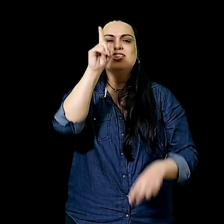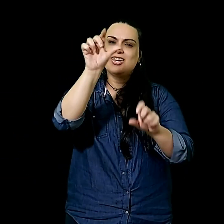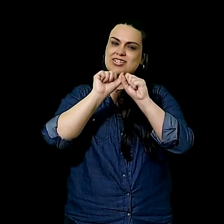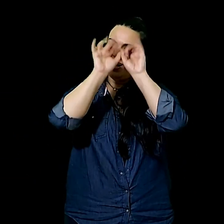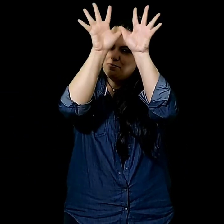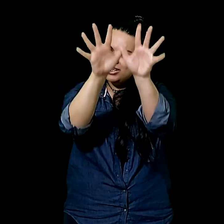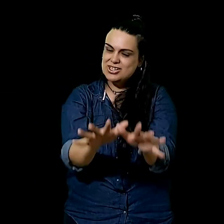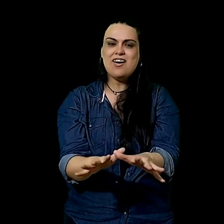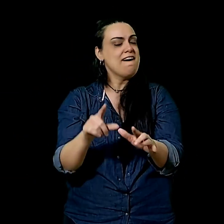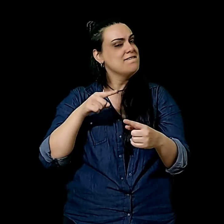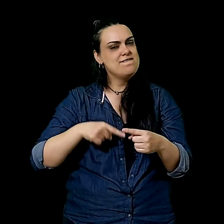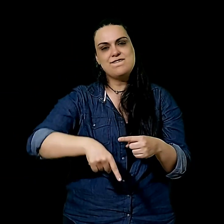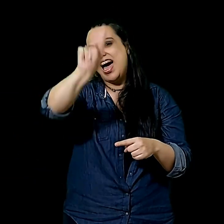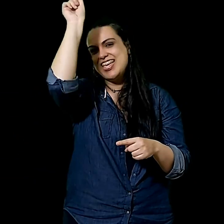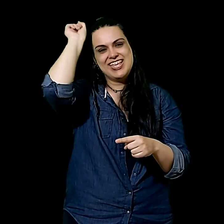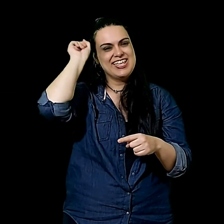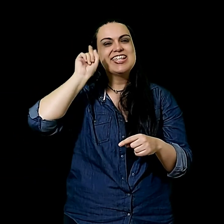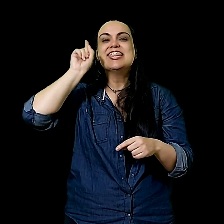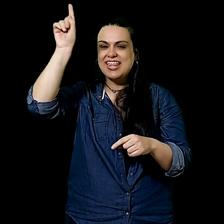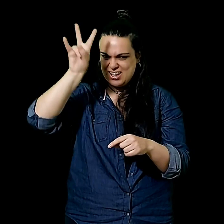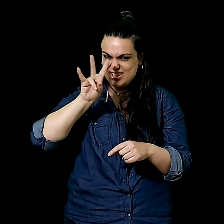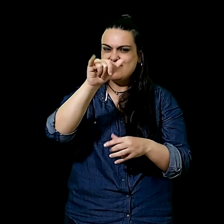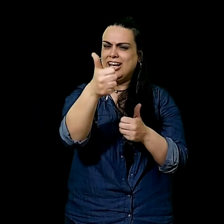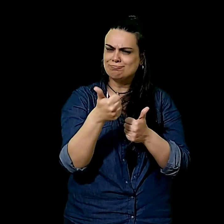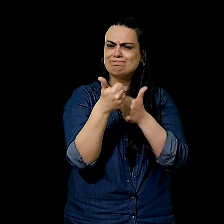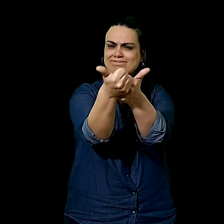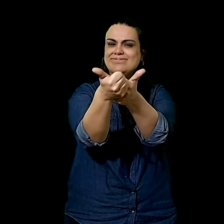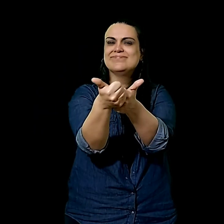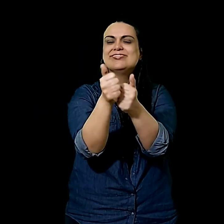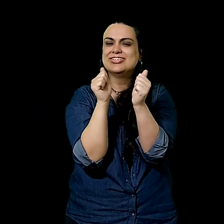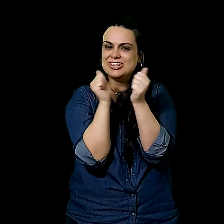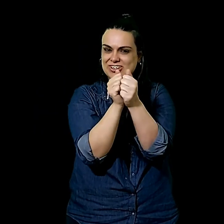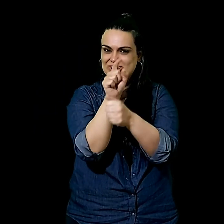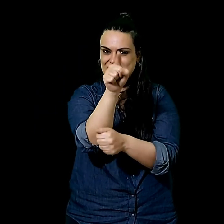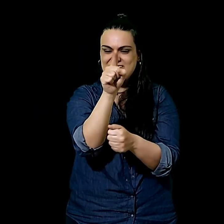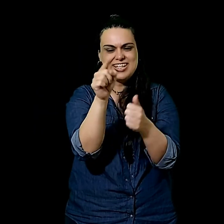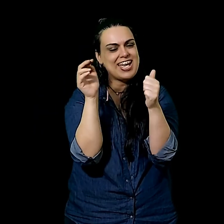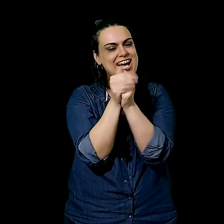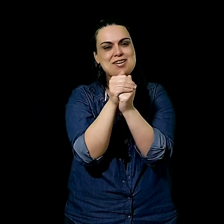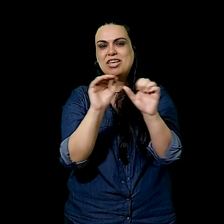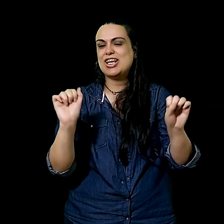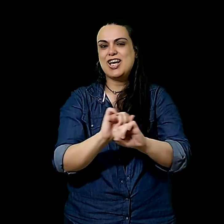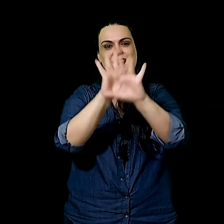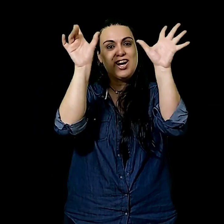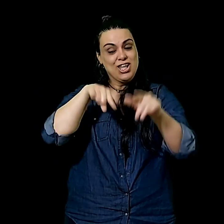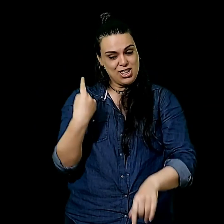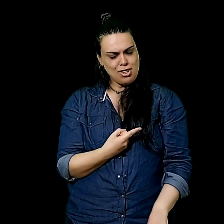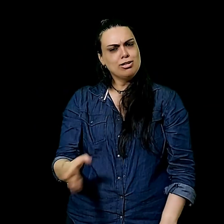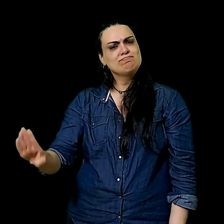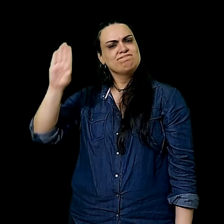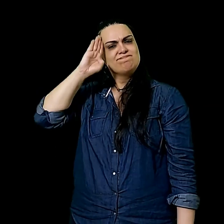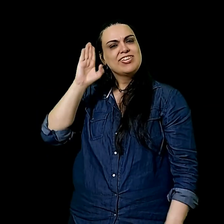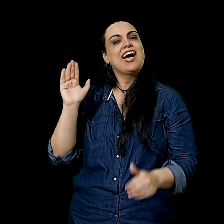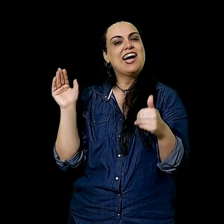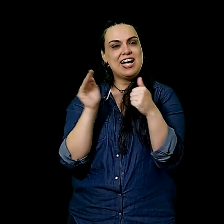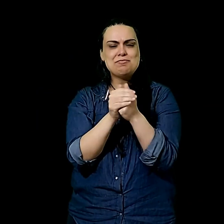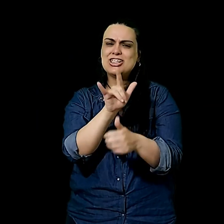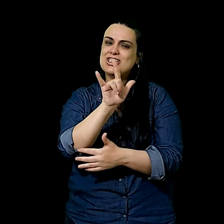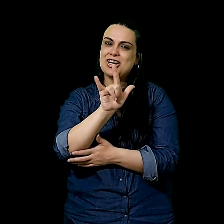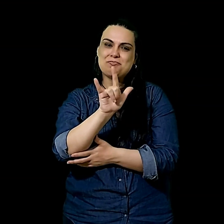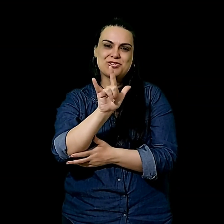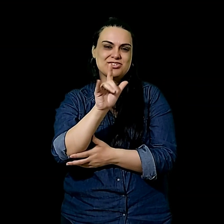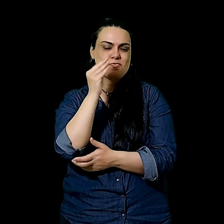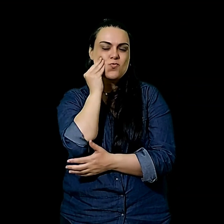abençoe. Vai, só vai, porque o Senhor te respalda. Amém. Glória! Beijo. Nós somos o exército. Amém.